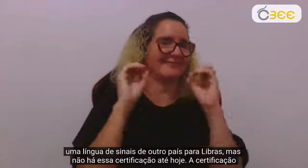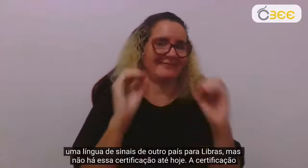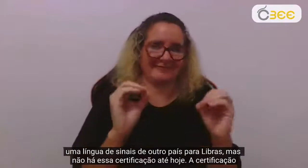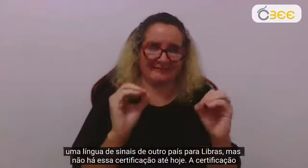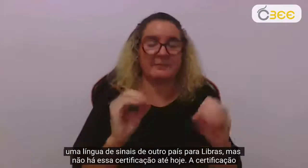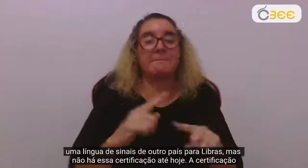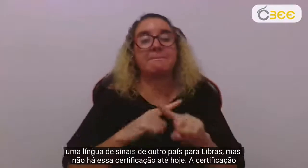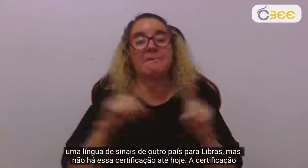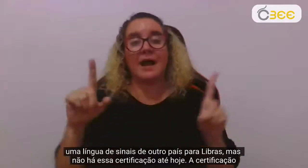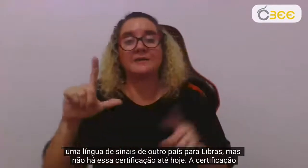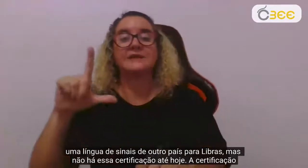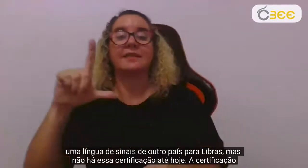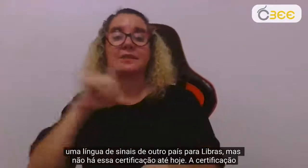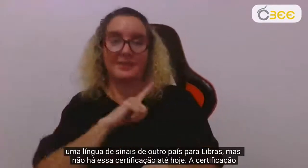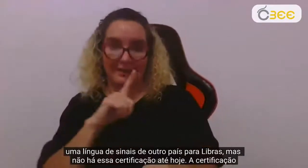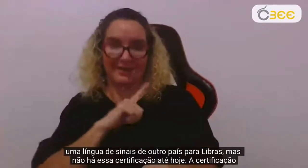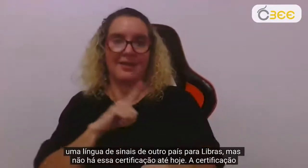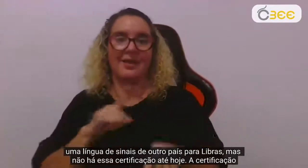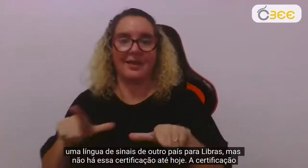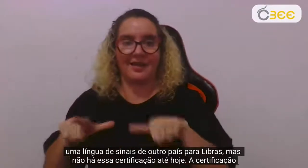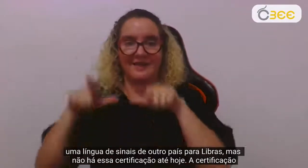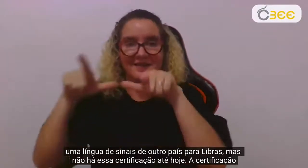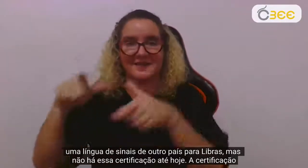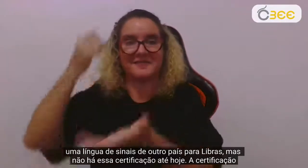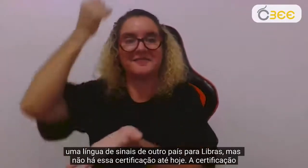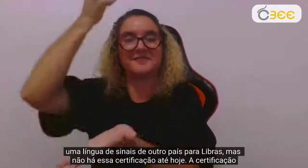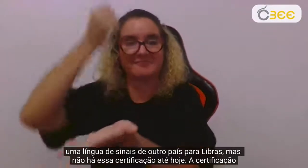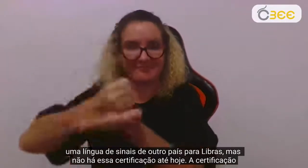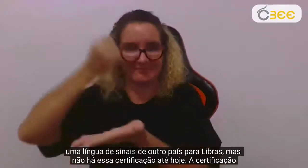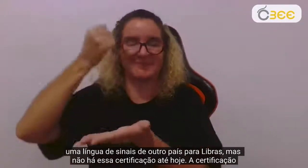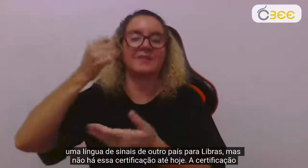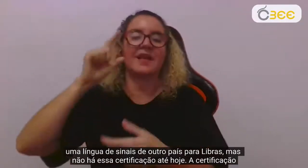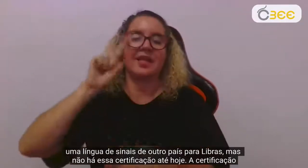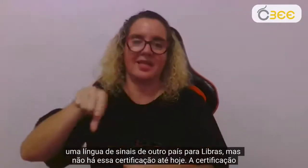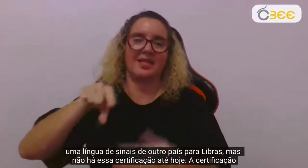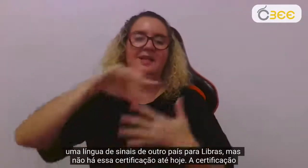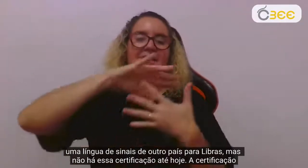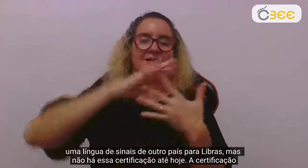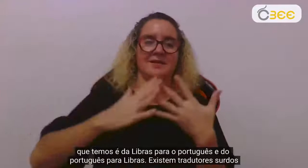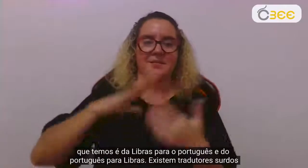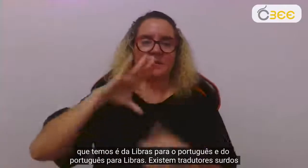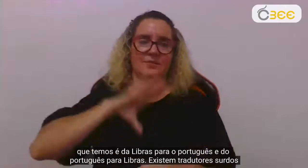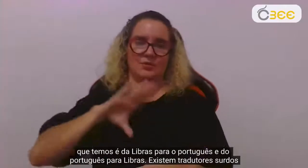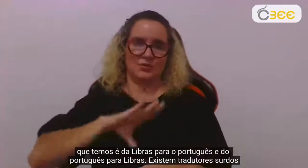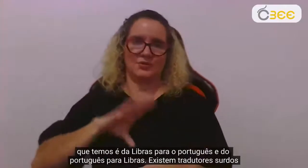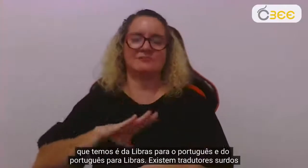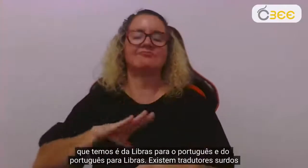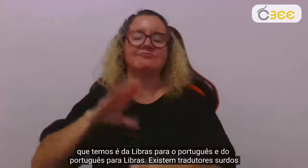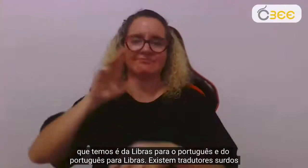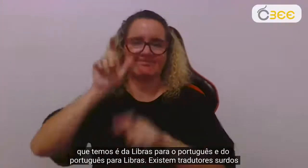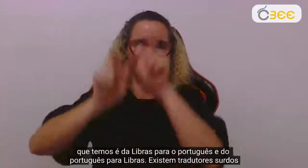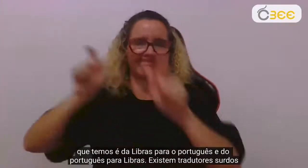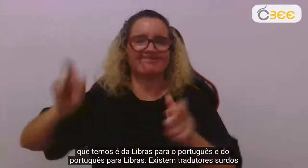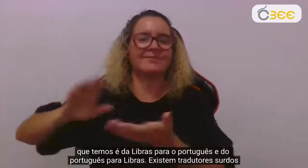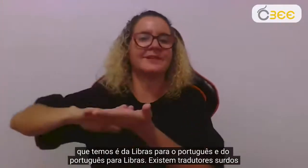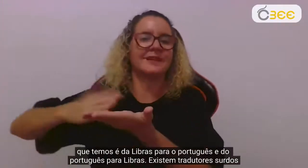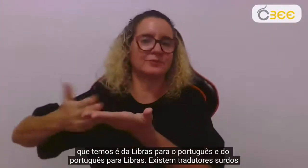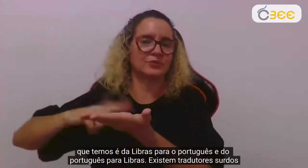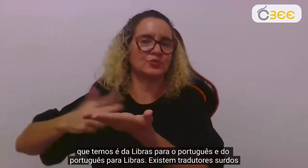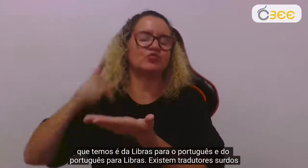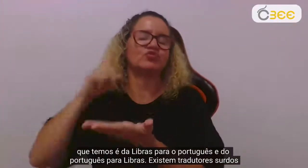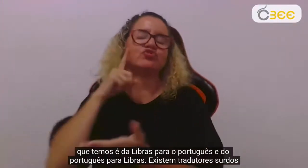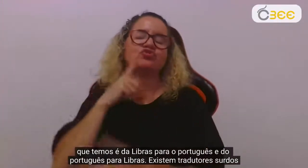outro país para Libras. Mas não há essa certificação até hoje. A certificação que temos é da Libras